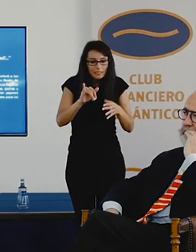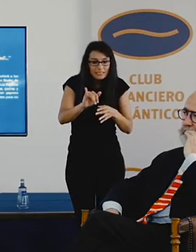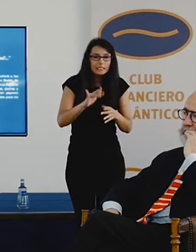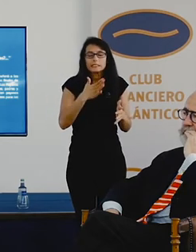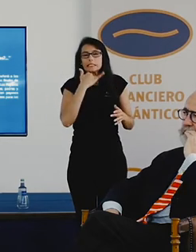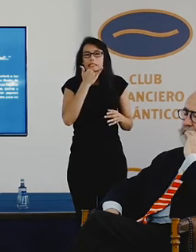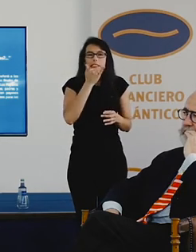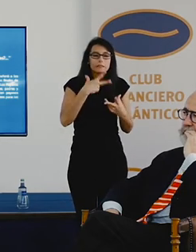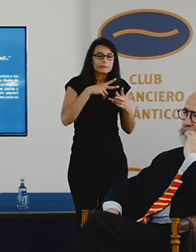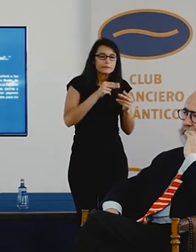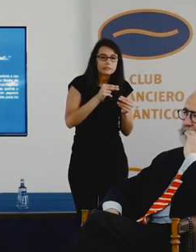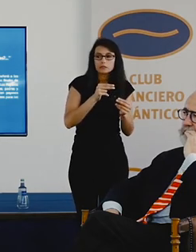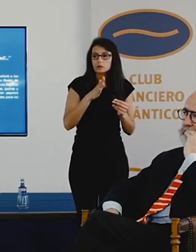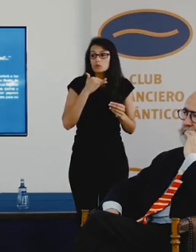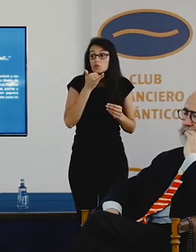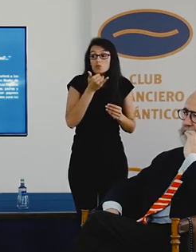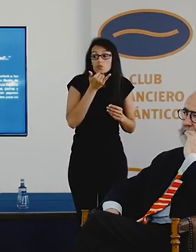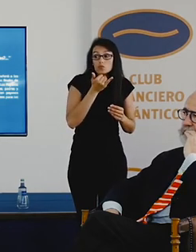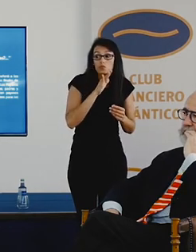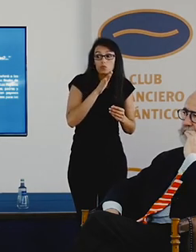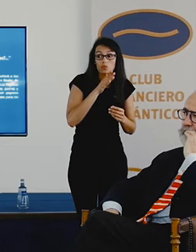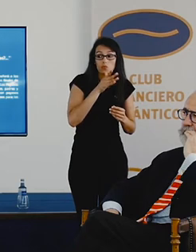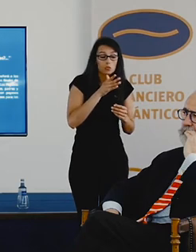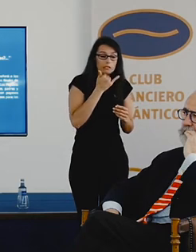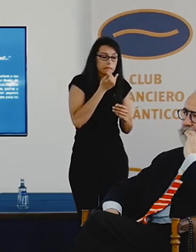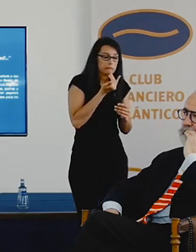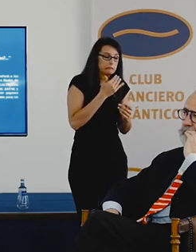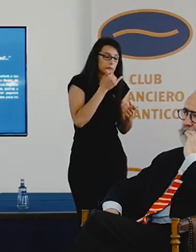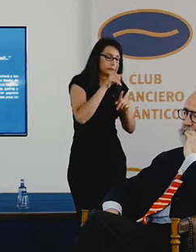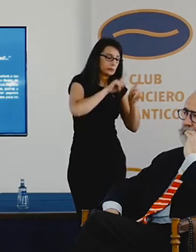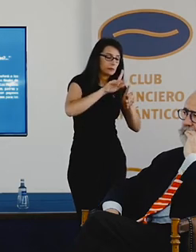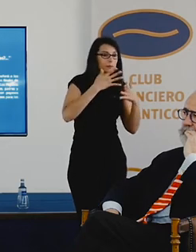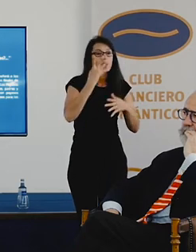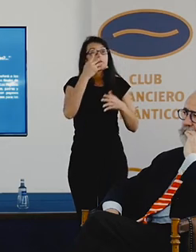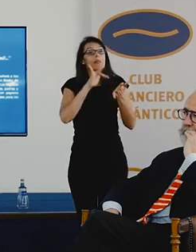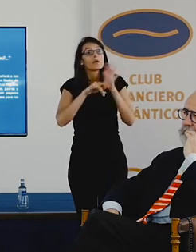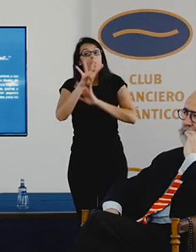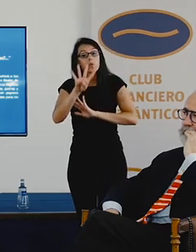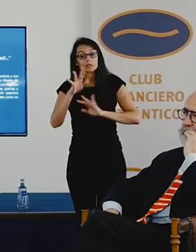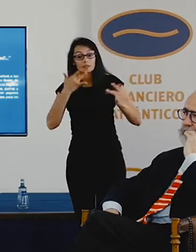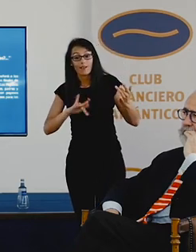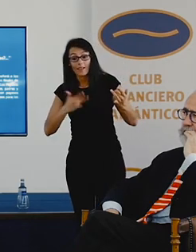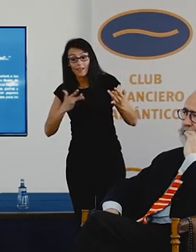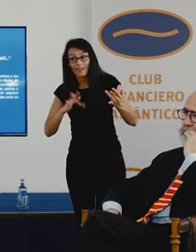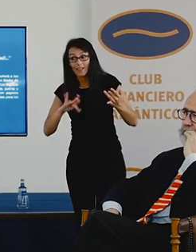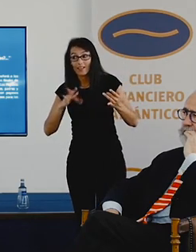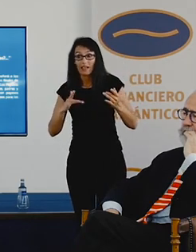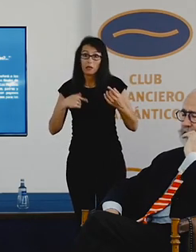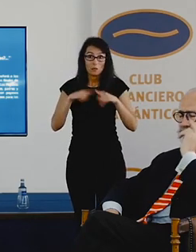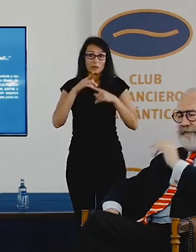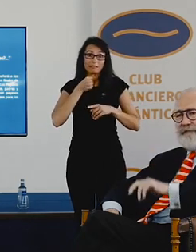pudo, porque ahora está en el Tívoli en Málaga, se tuvo que ir, pero estuvimos a punto el día 4 de haber cantado una canción que yo le acompañaba a la guitarra, porque también le doy a la música de vez en